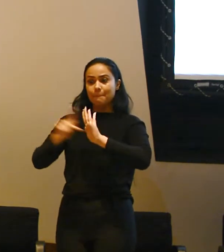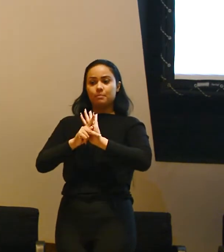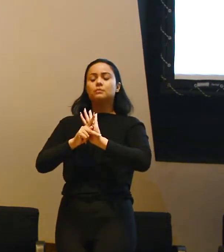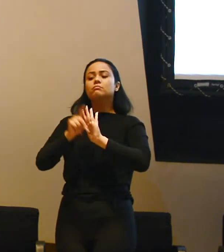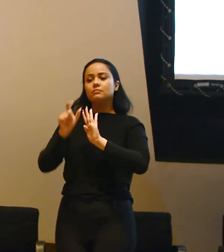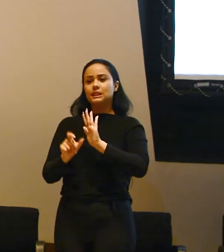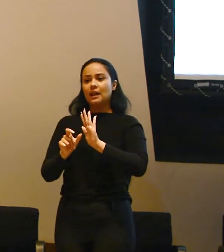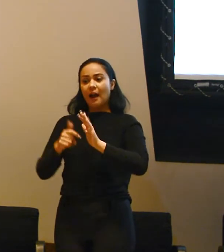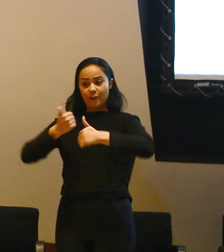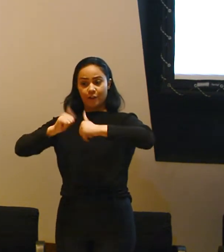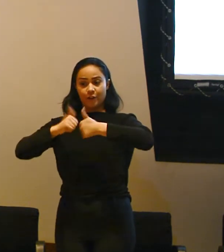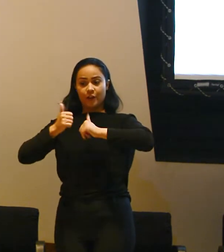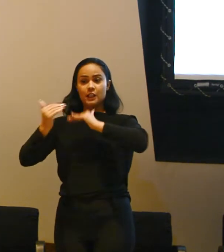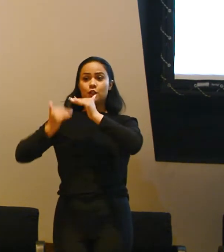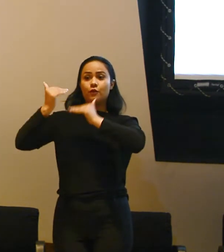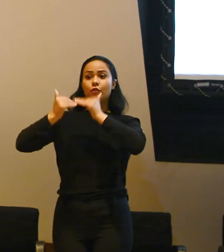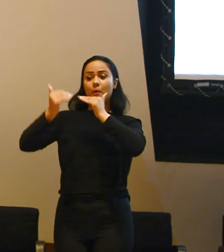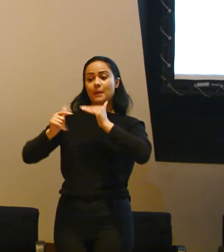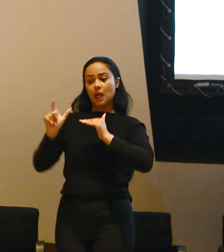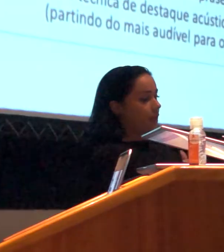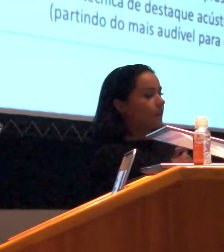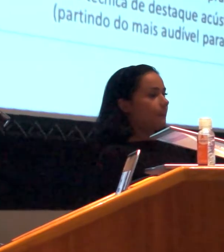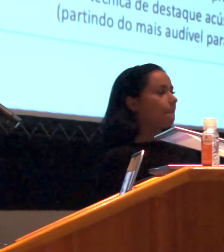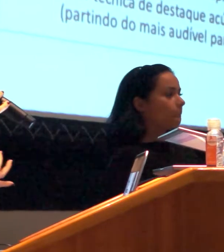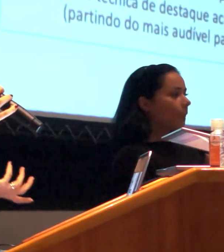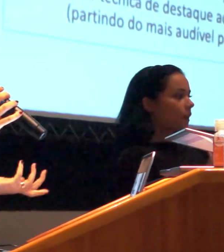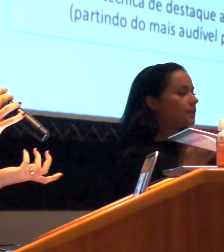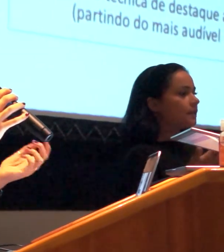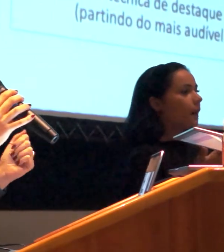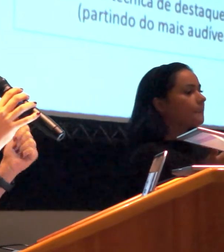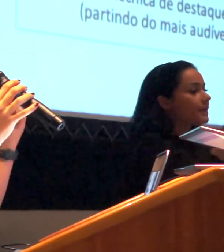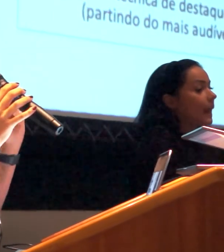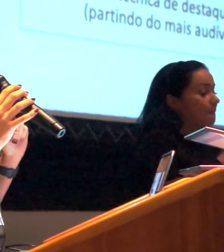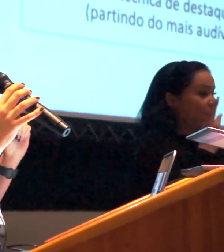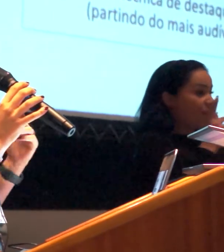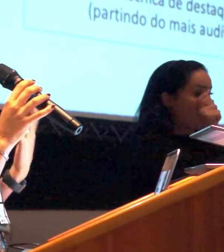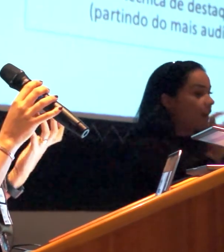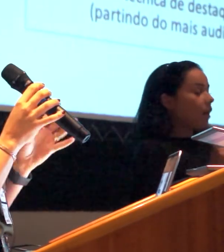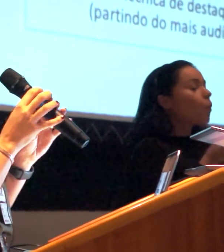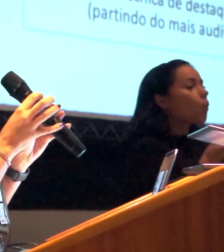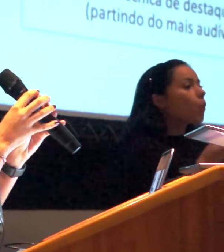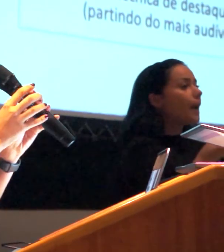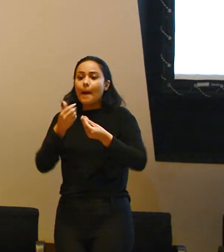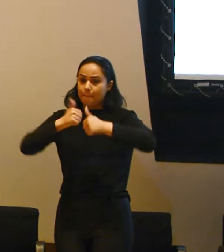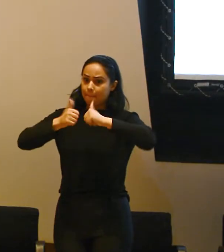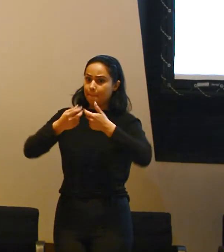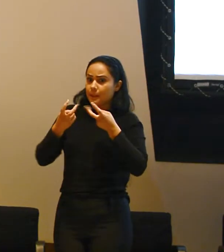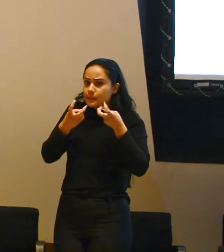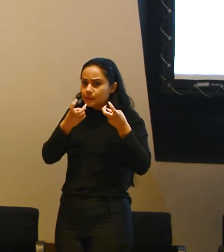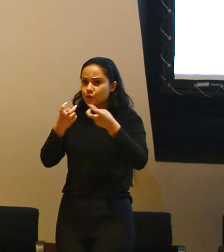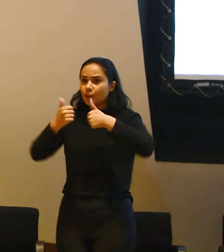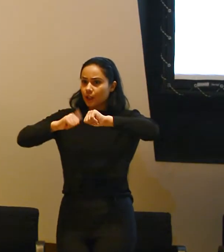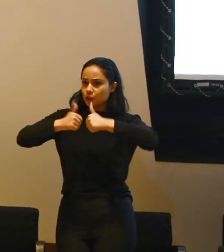que vai estar avaliando o desenvolvimento dessas habilidades. Então, por isso que a terapia, nós falamos que a terapia é diagnóstica. Então,